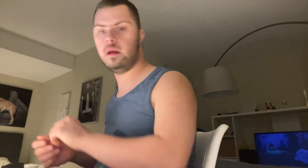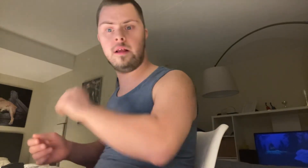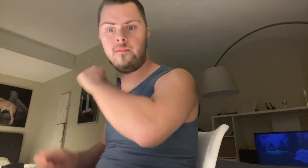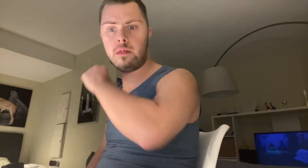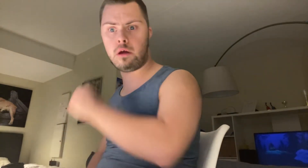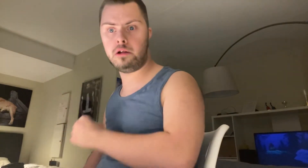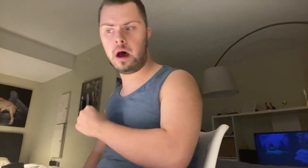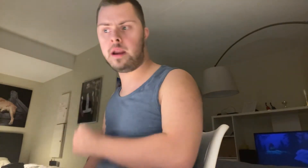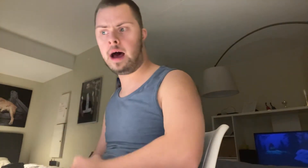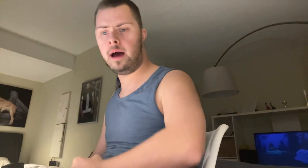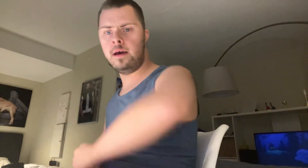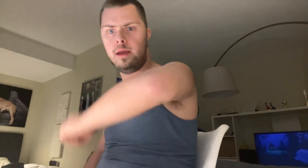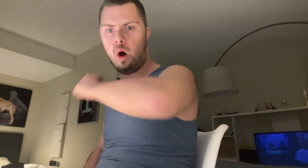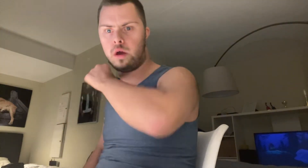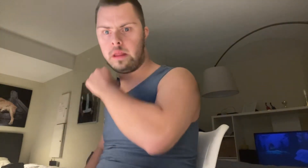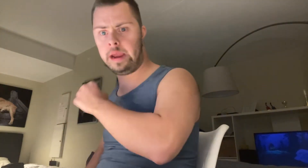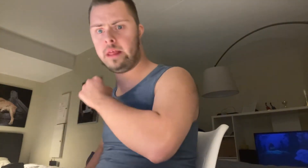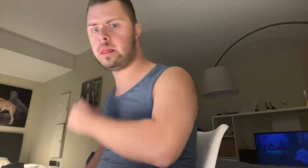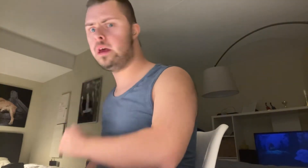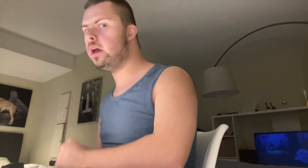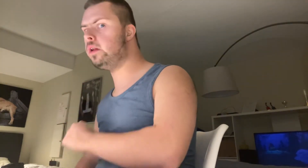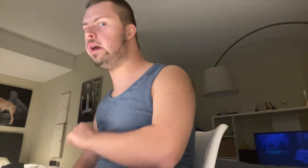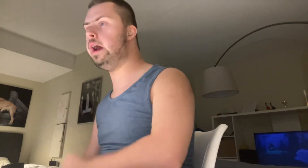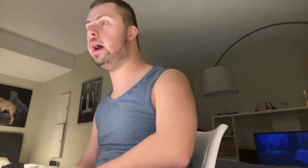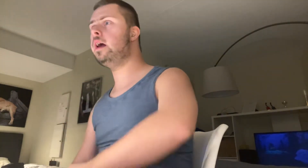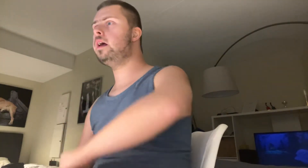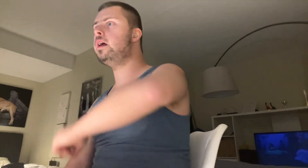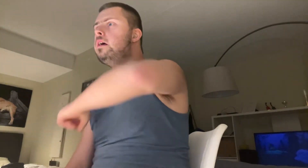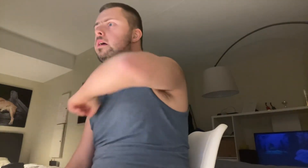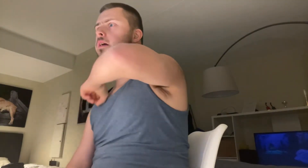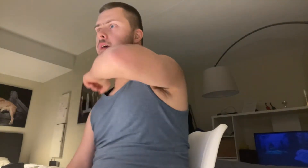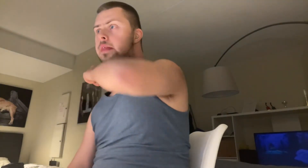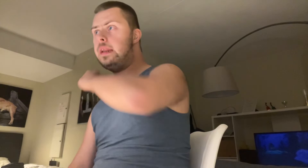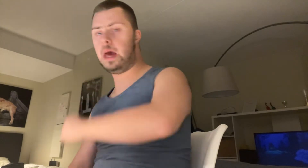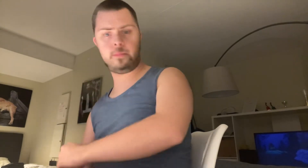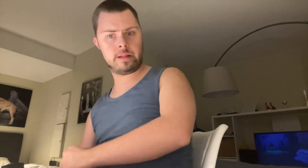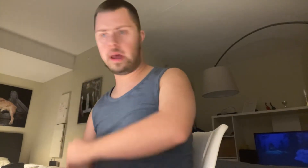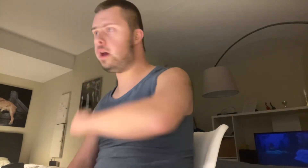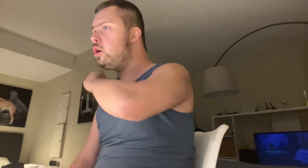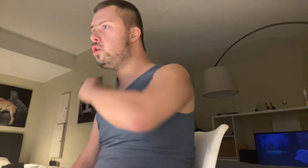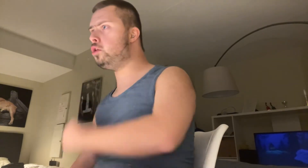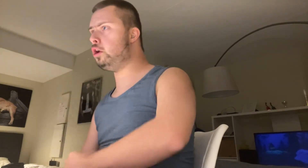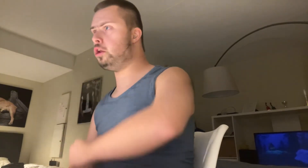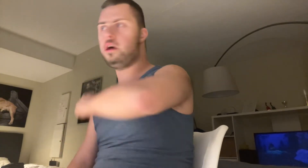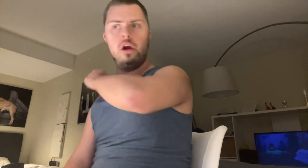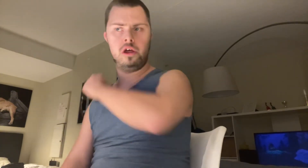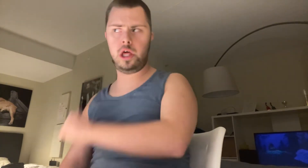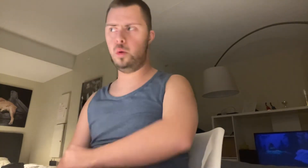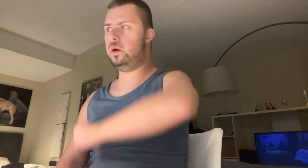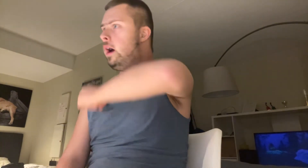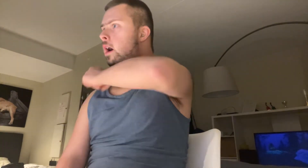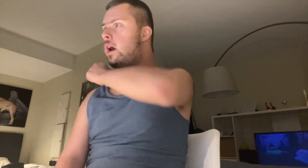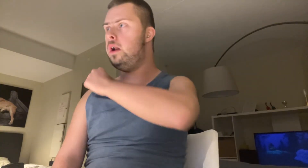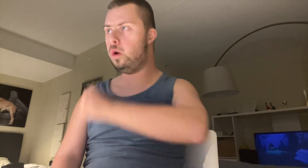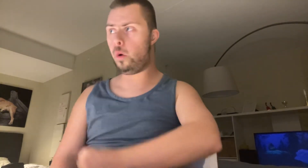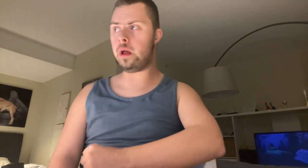Det vi ska köra, jag och Nils, det är släppte nytt